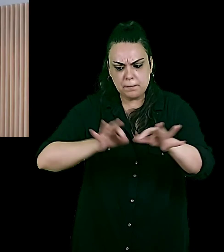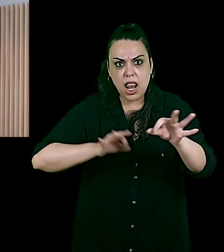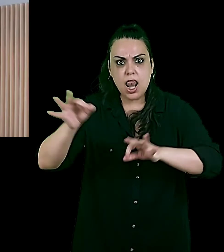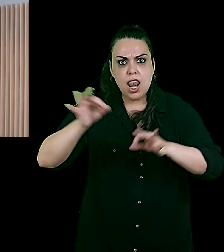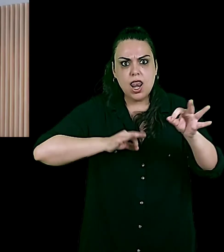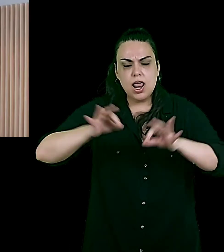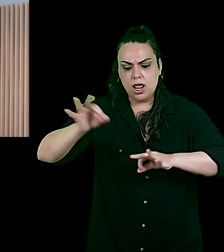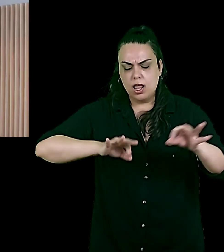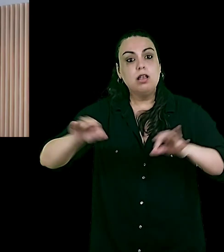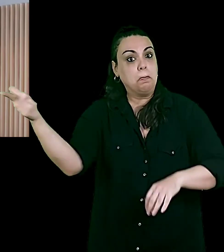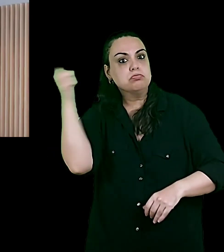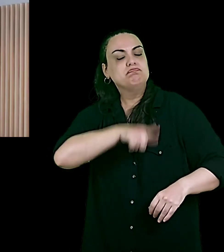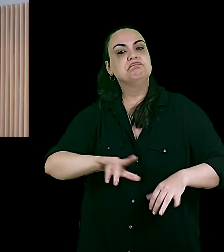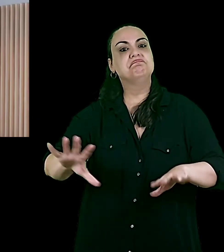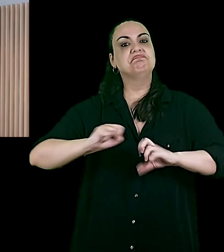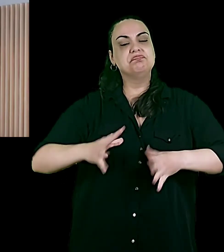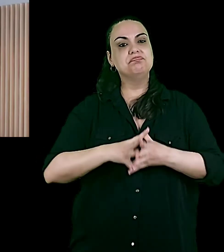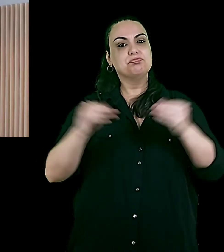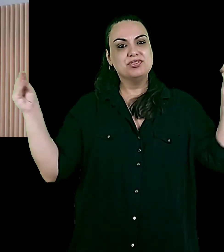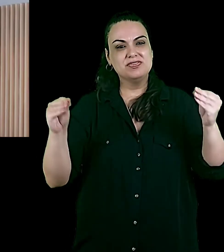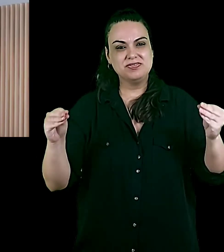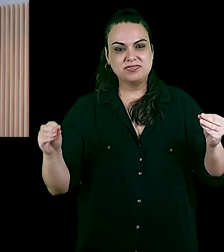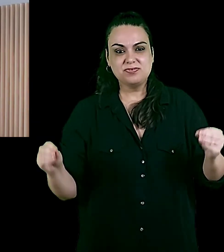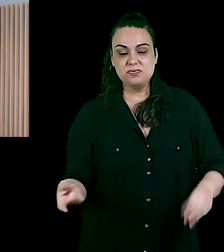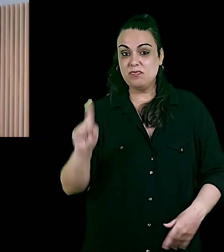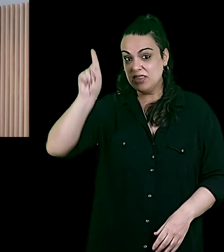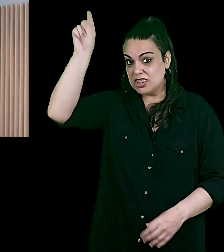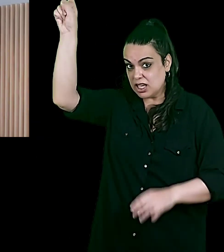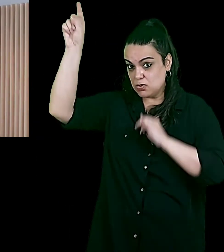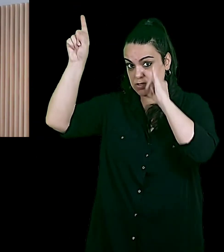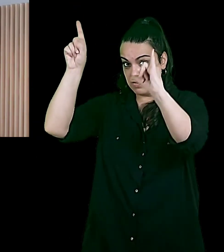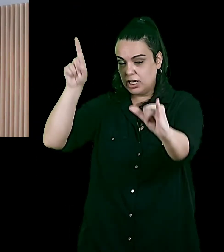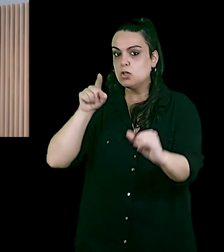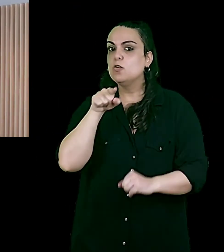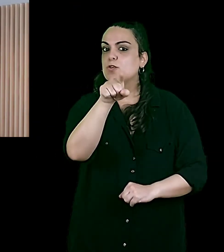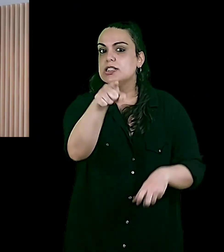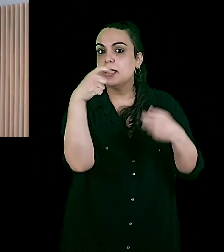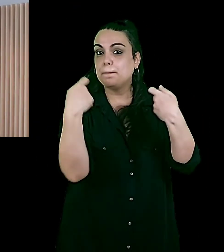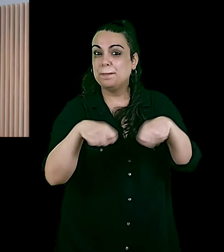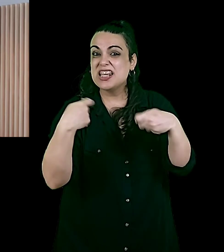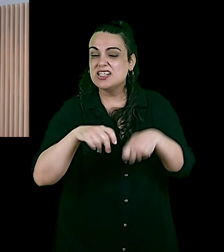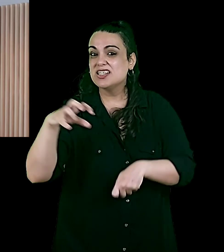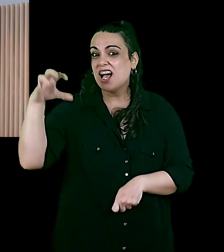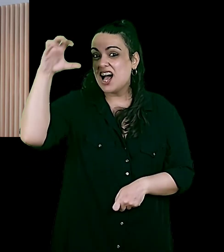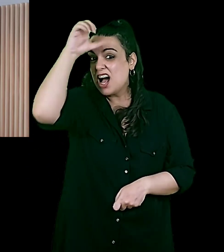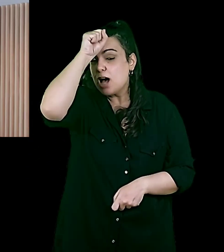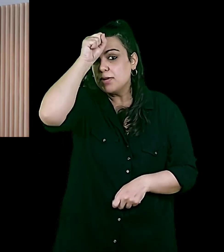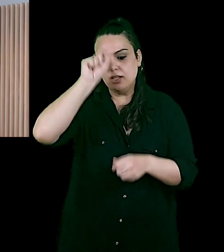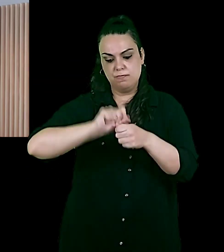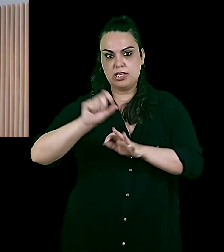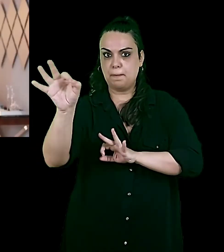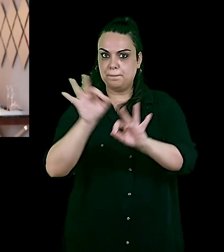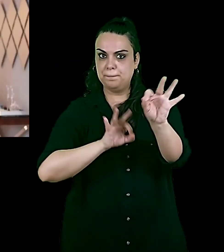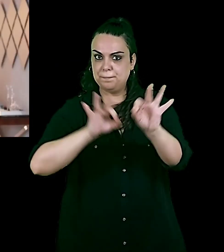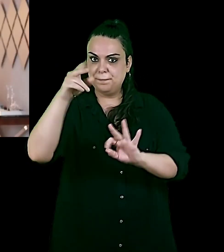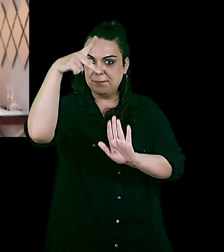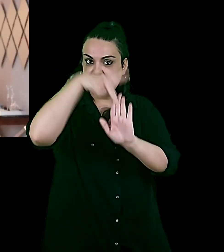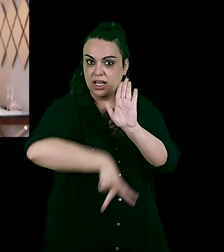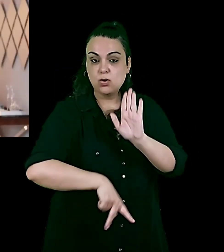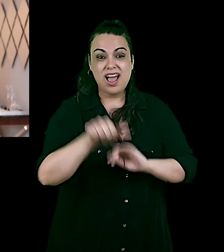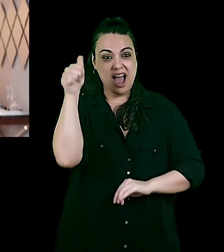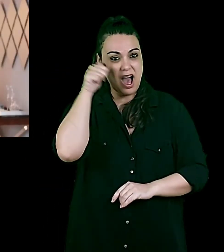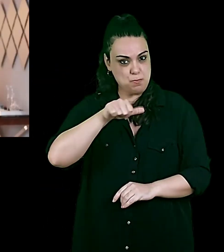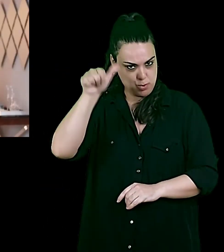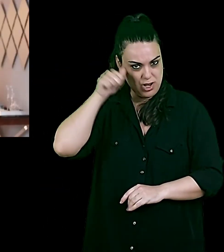aquele plano. Deus está dizendo isso para nós hoje nesse terceiro passo. Você precisa aprender a desenvolver um plano. O